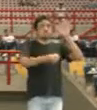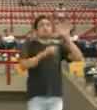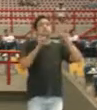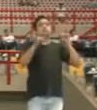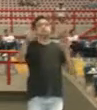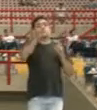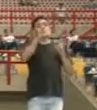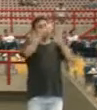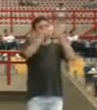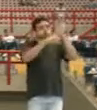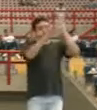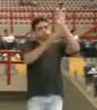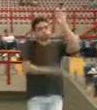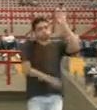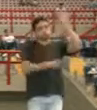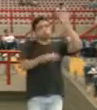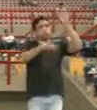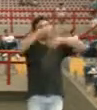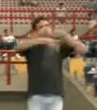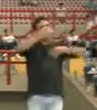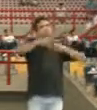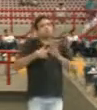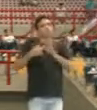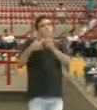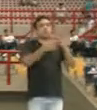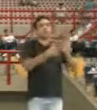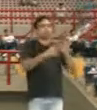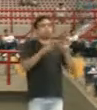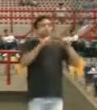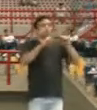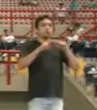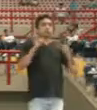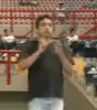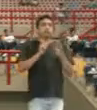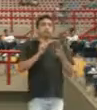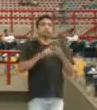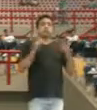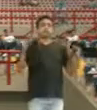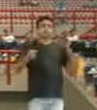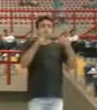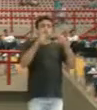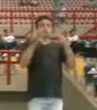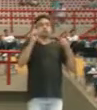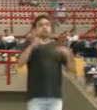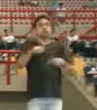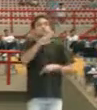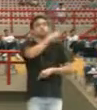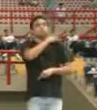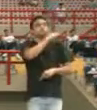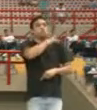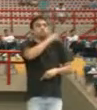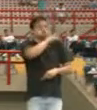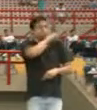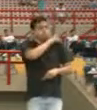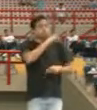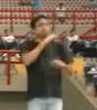mais você escreve, mais argumentos você demonstra. É o exame de conclusão do ensino médio. Essa coisa